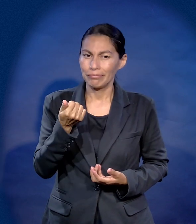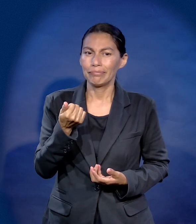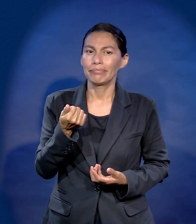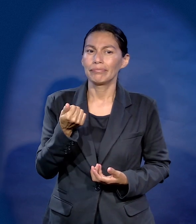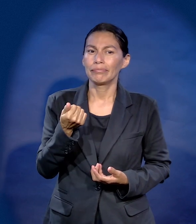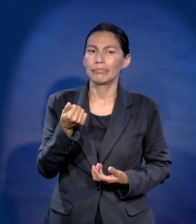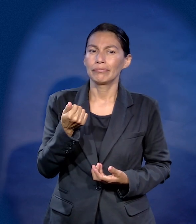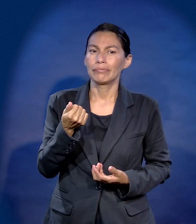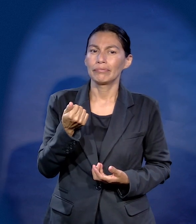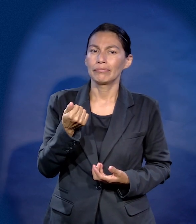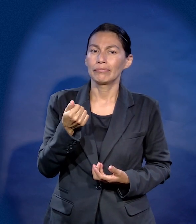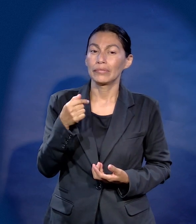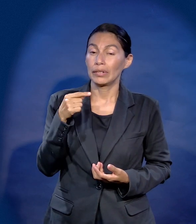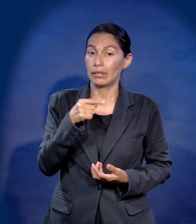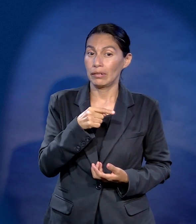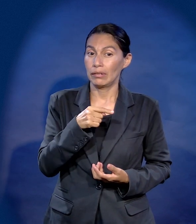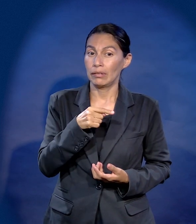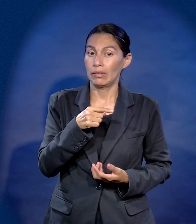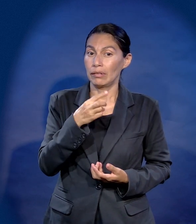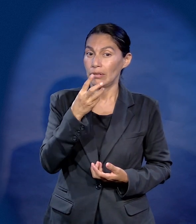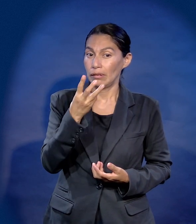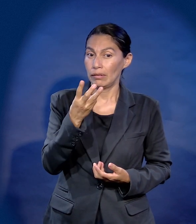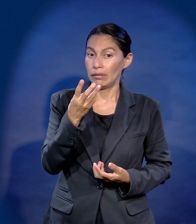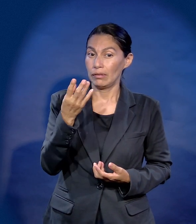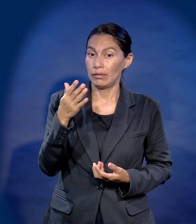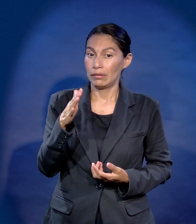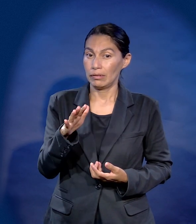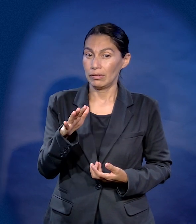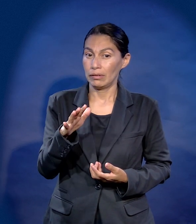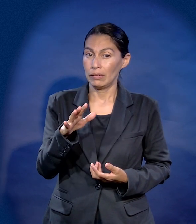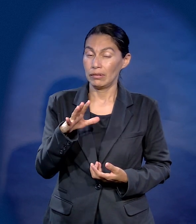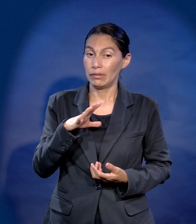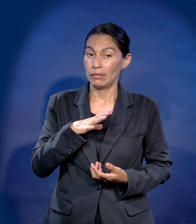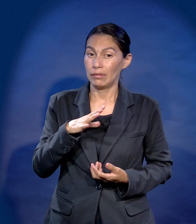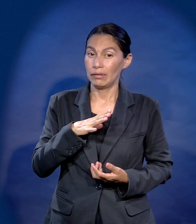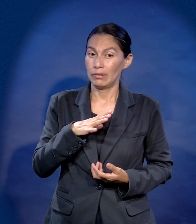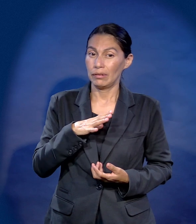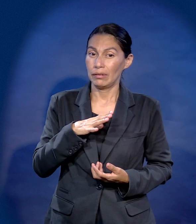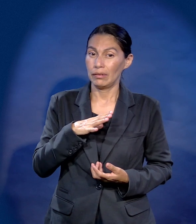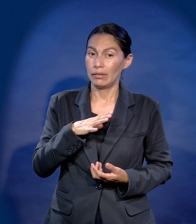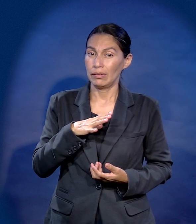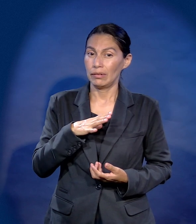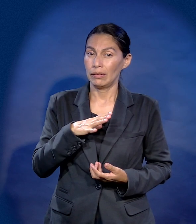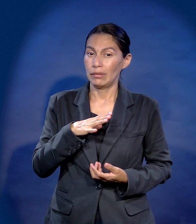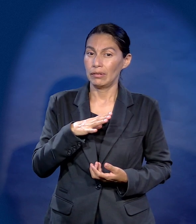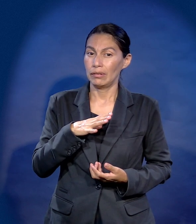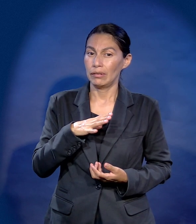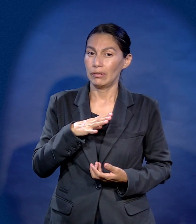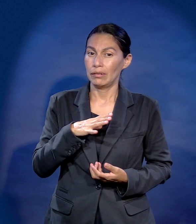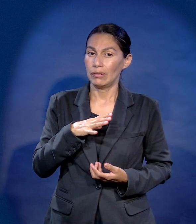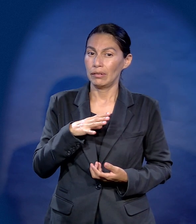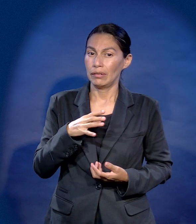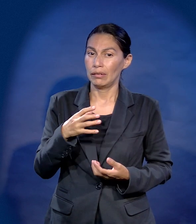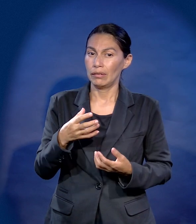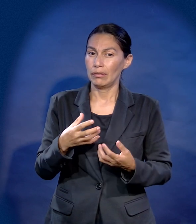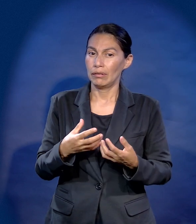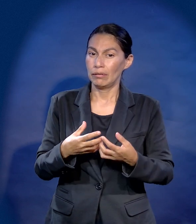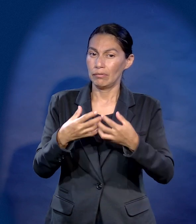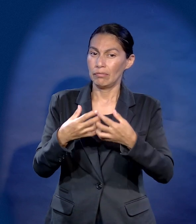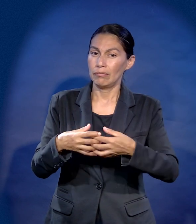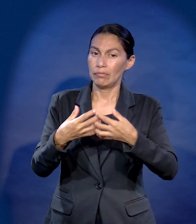Lo que él no sabía es que en el Airbus 310 existía un mecanismo de emergencia